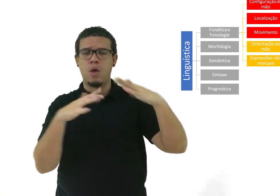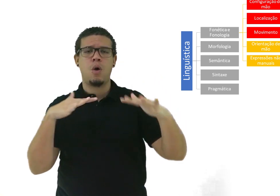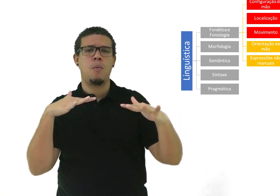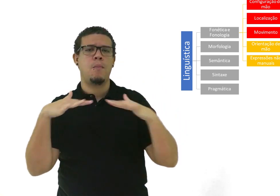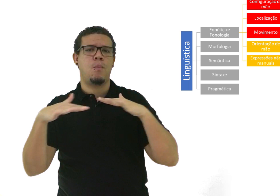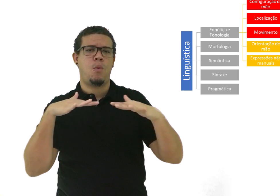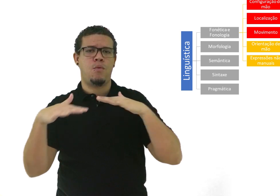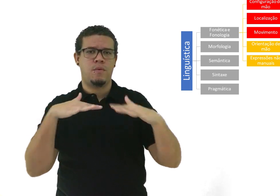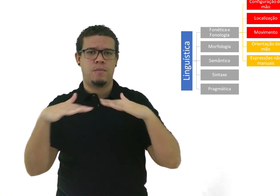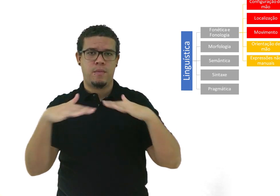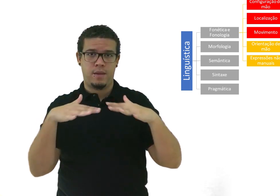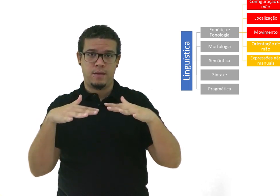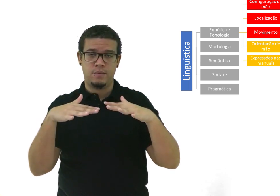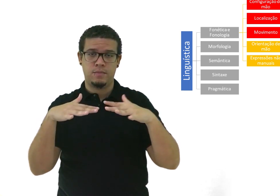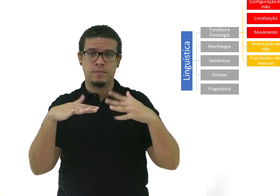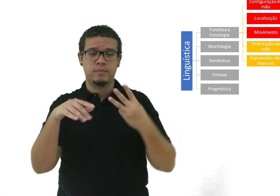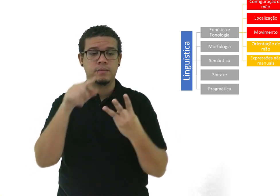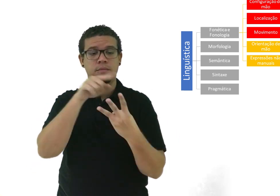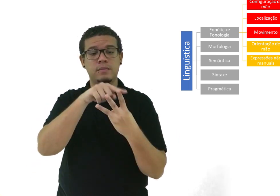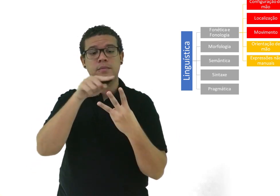O terceiro elemento, o movimento.